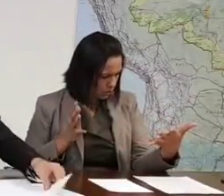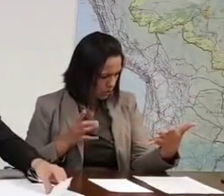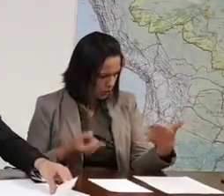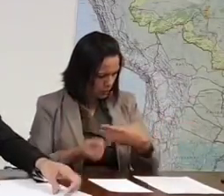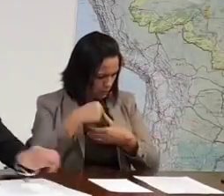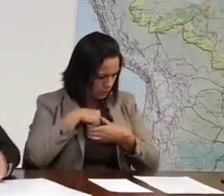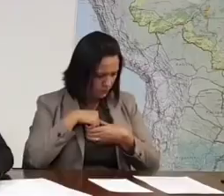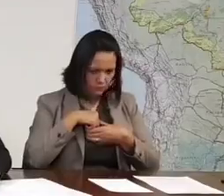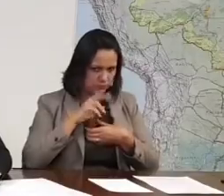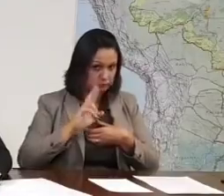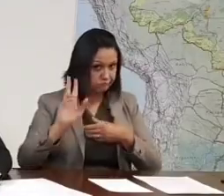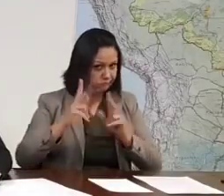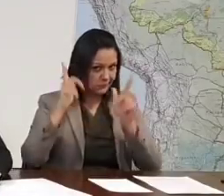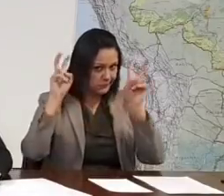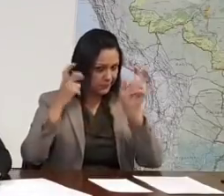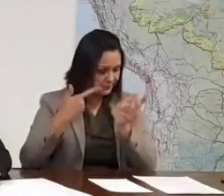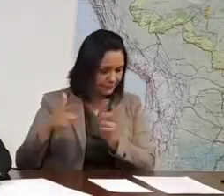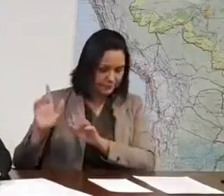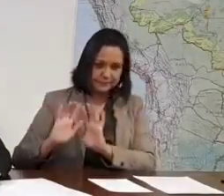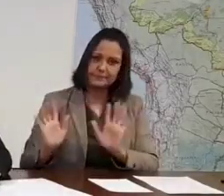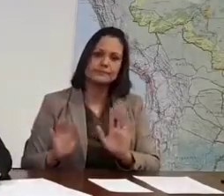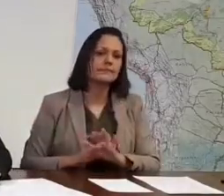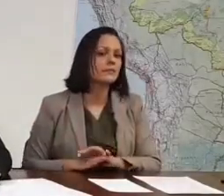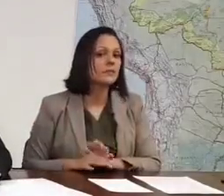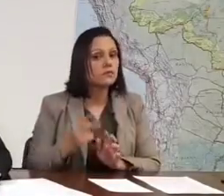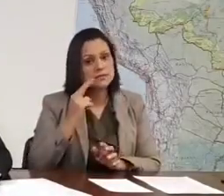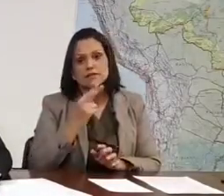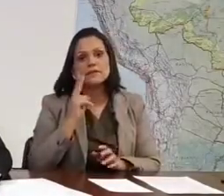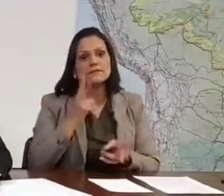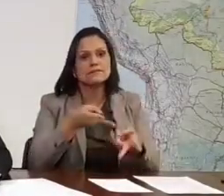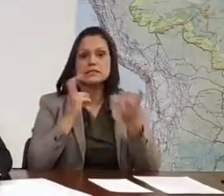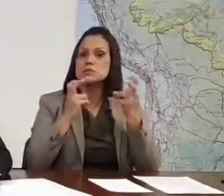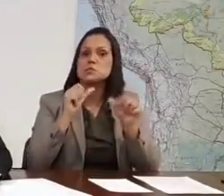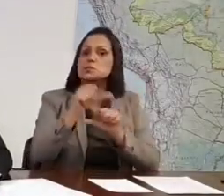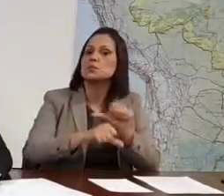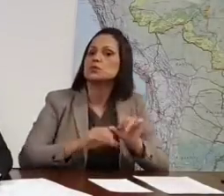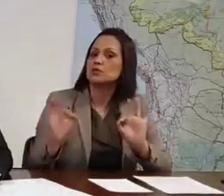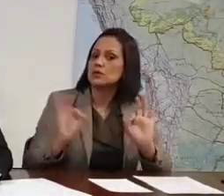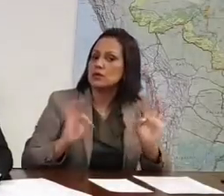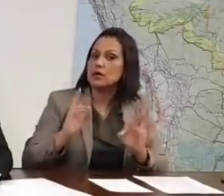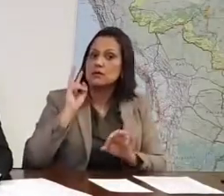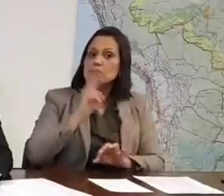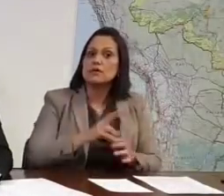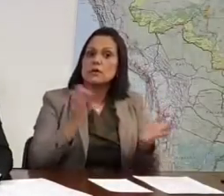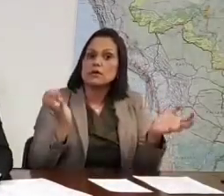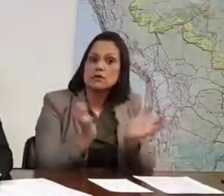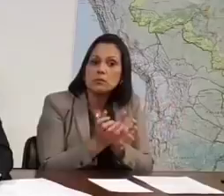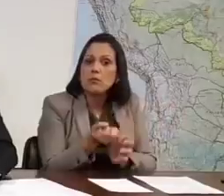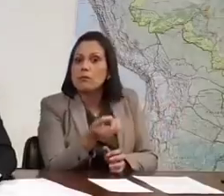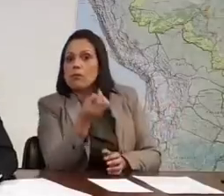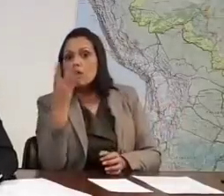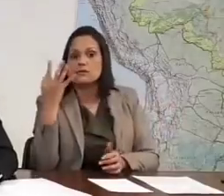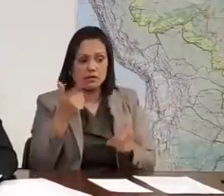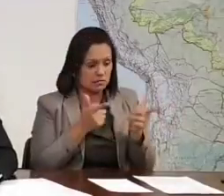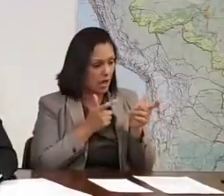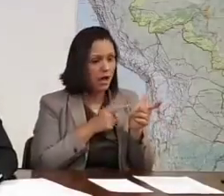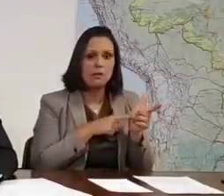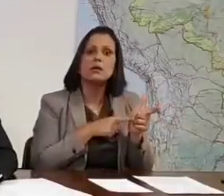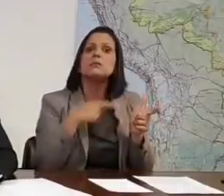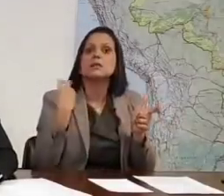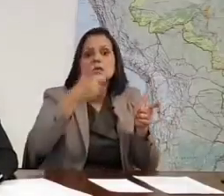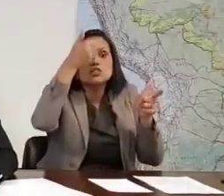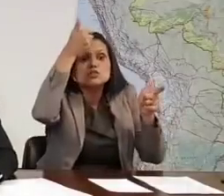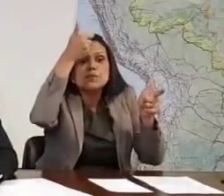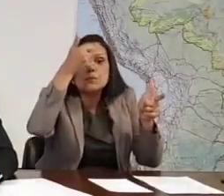Subjetividade, no caso, para ver que não houve mudança, né? A quantidade de armamento tinha que ter uma definição, está escrito